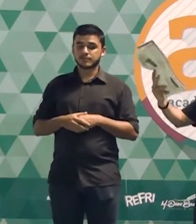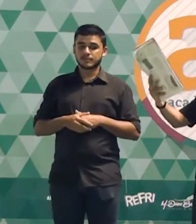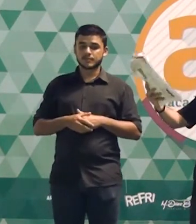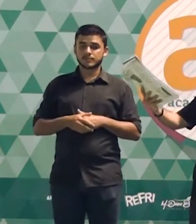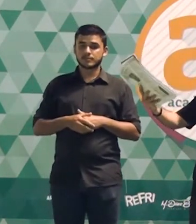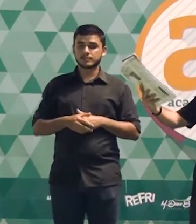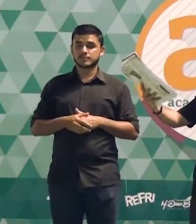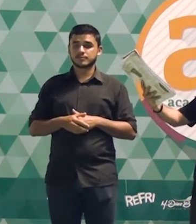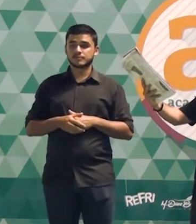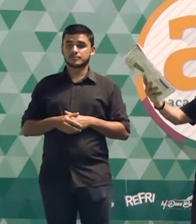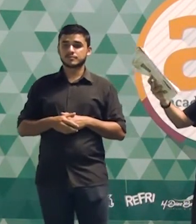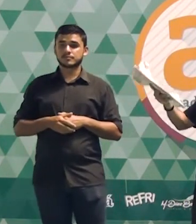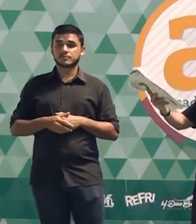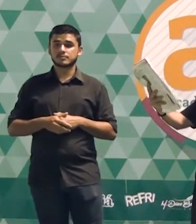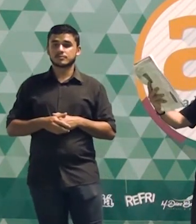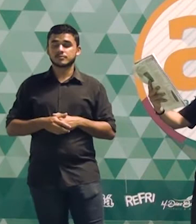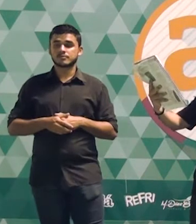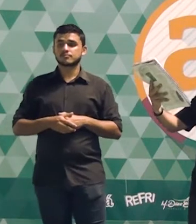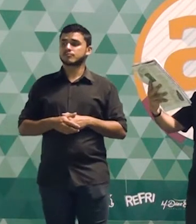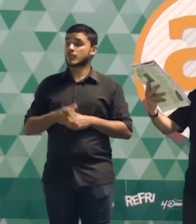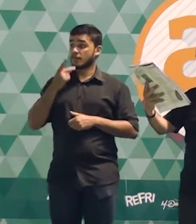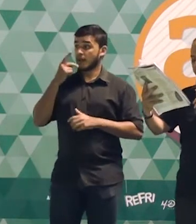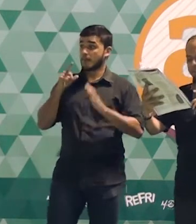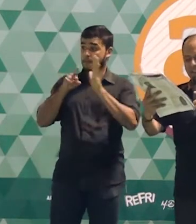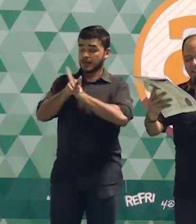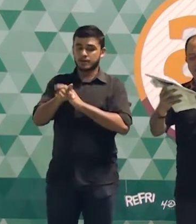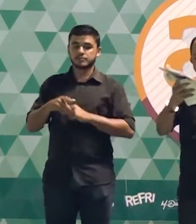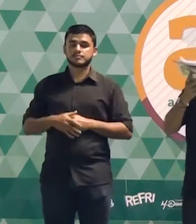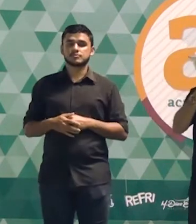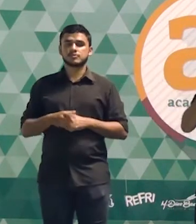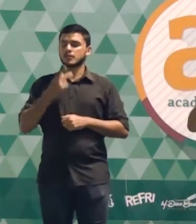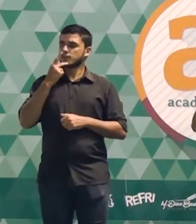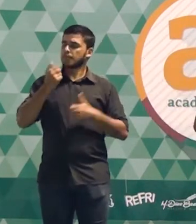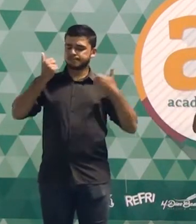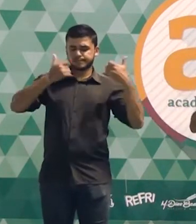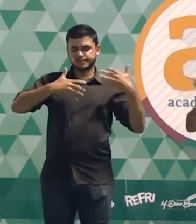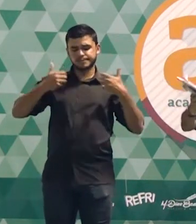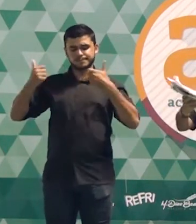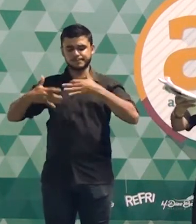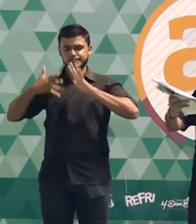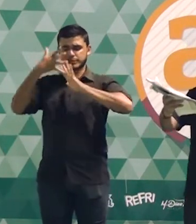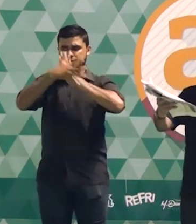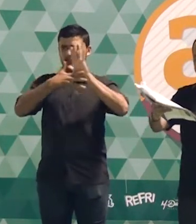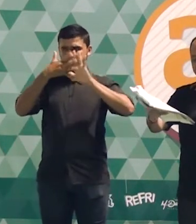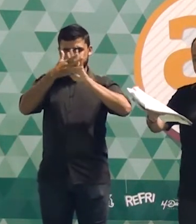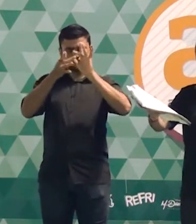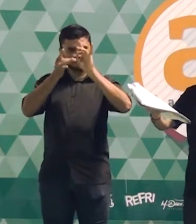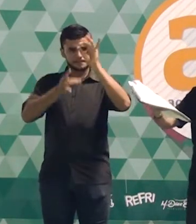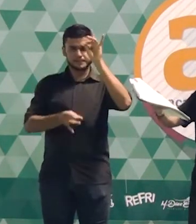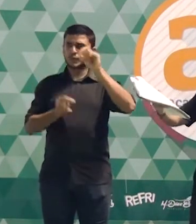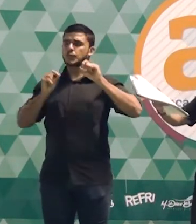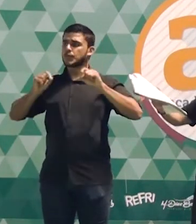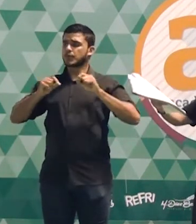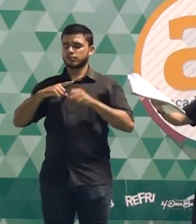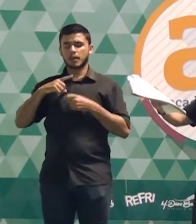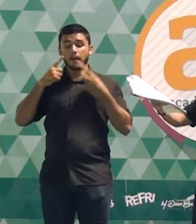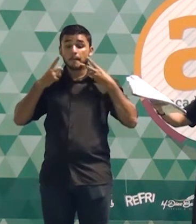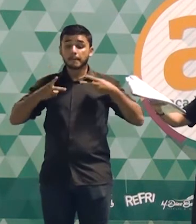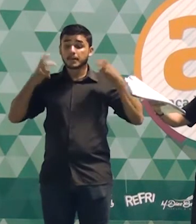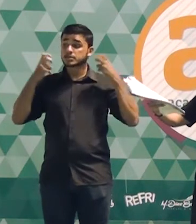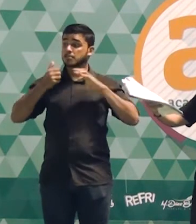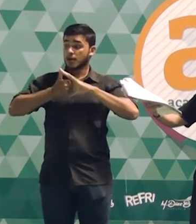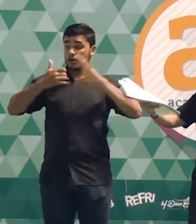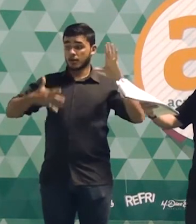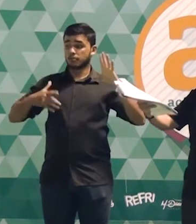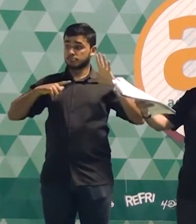lá. Na reprodução da linguagem falada no texto escrito, uma série de recursos pode ser